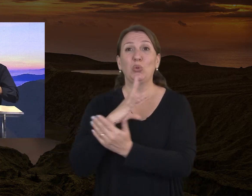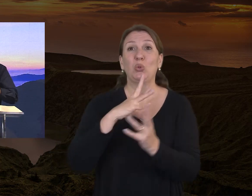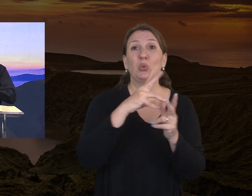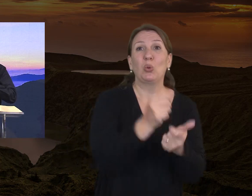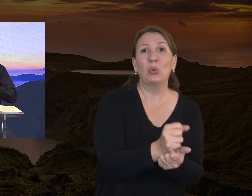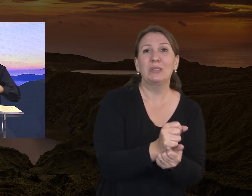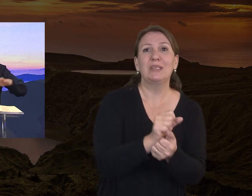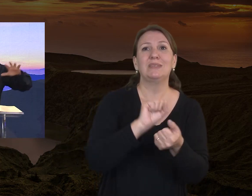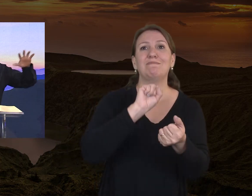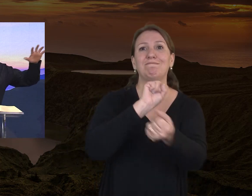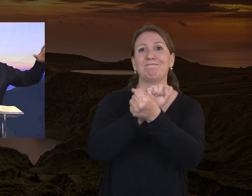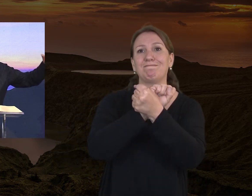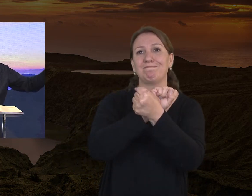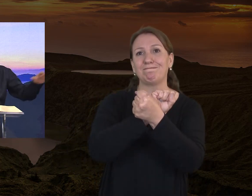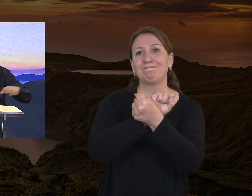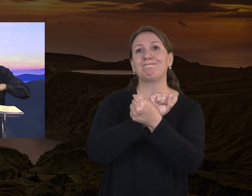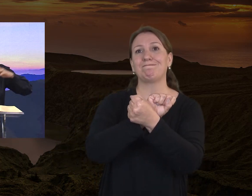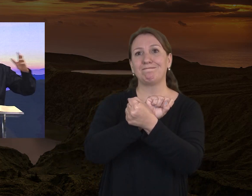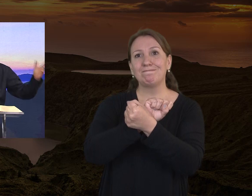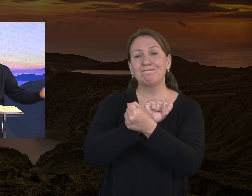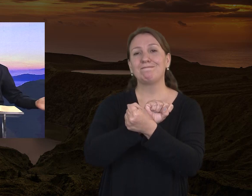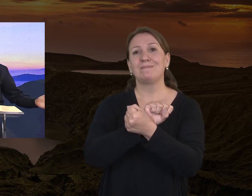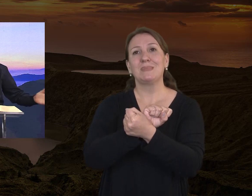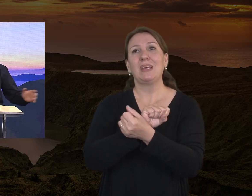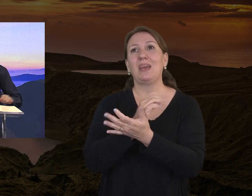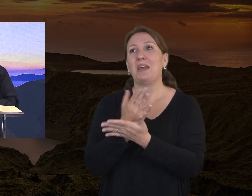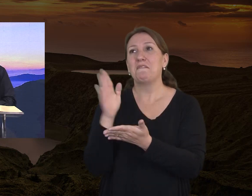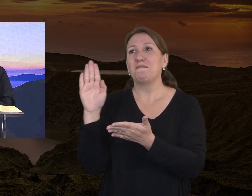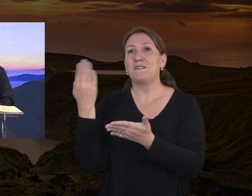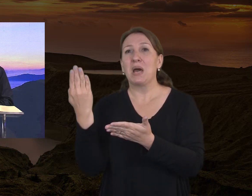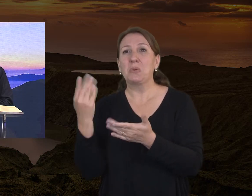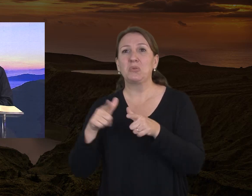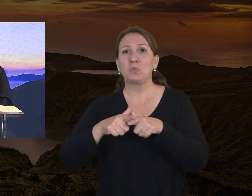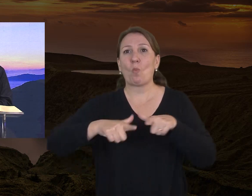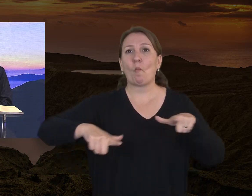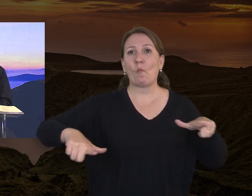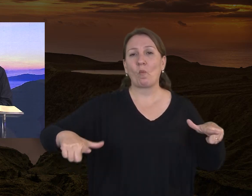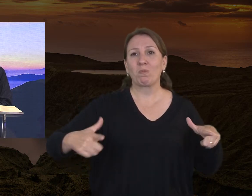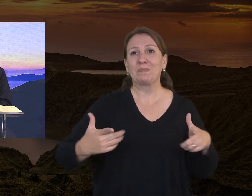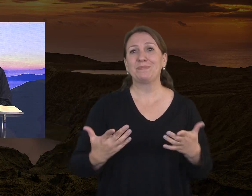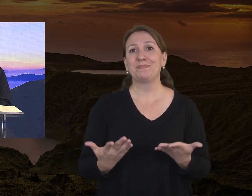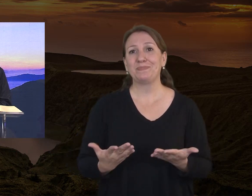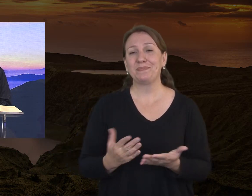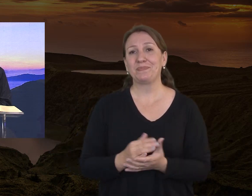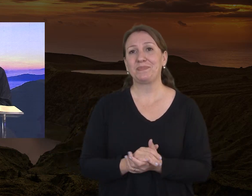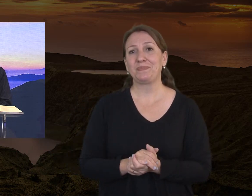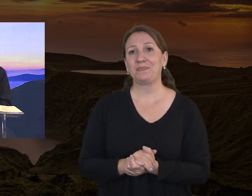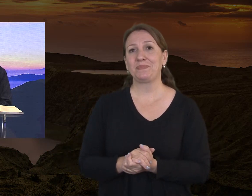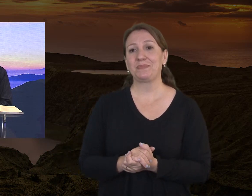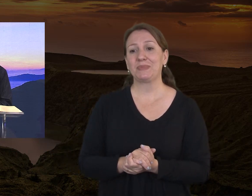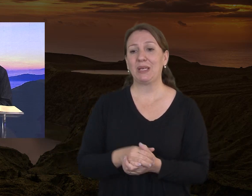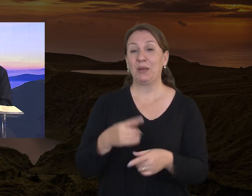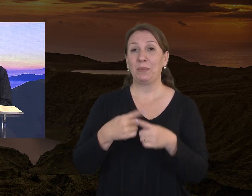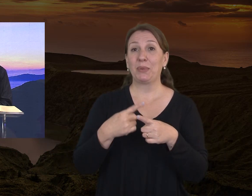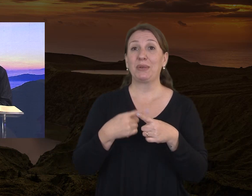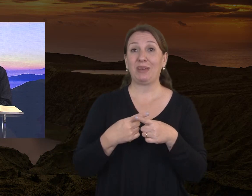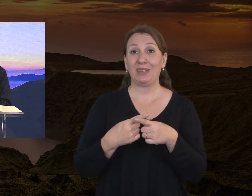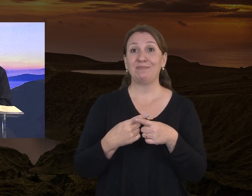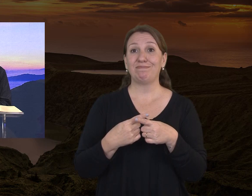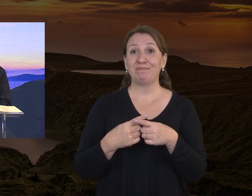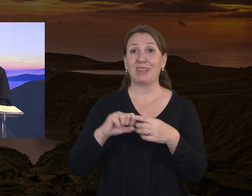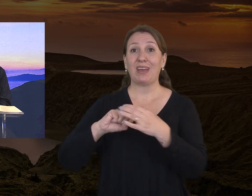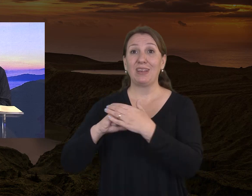está vivendo nessa vaidade, nesse vazio. Então, pois a criação está sujeita